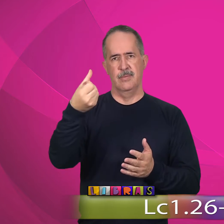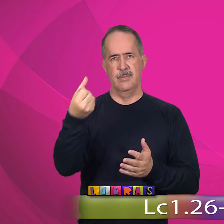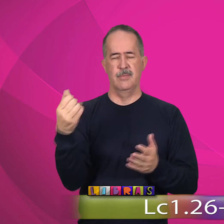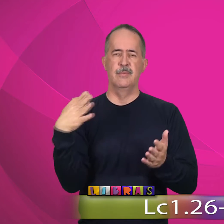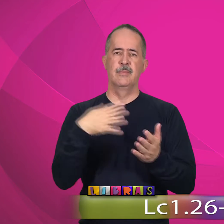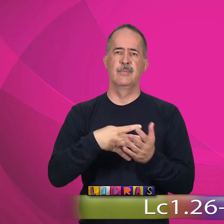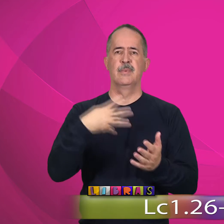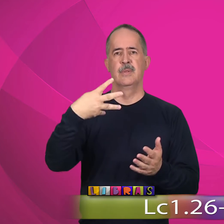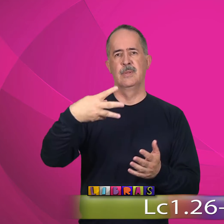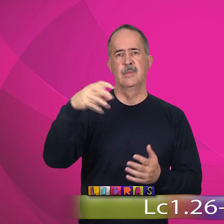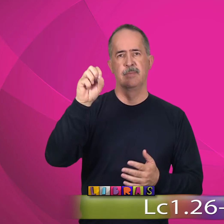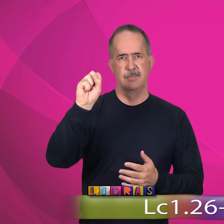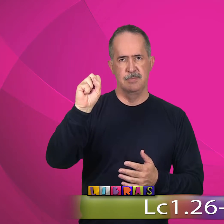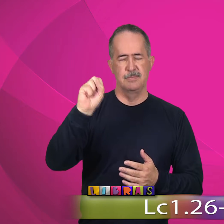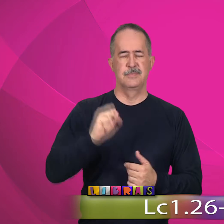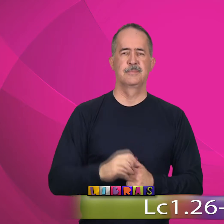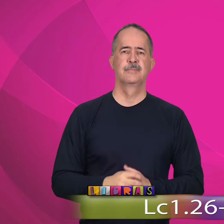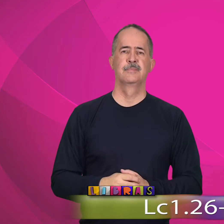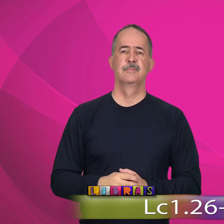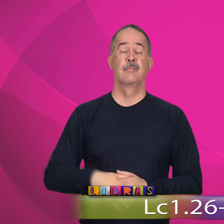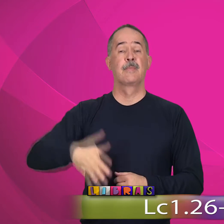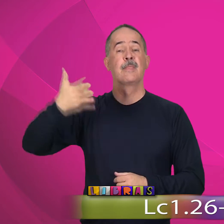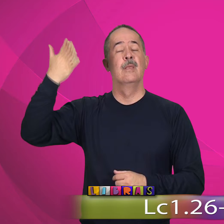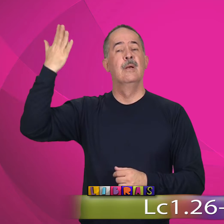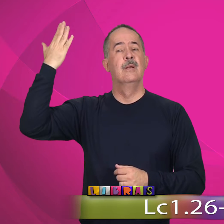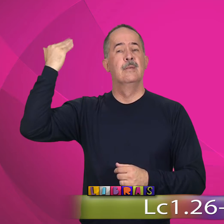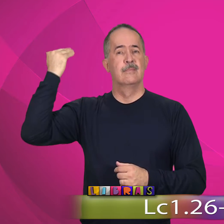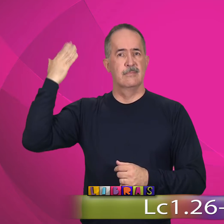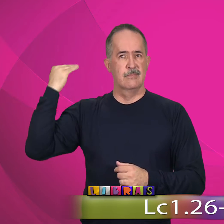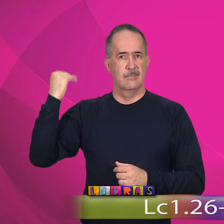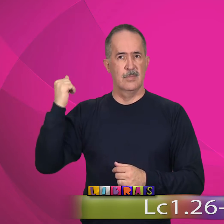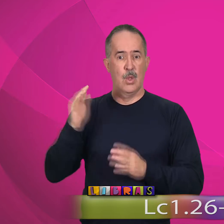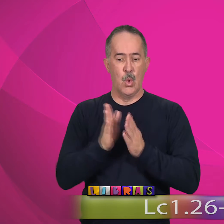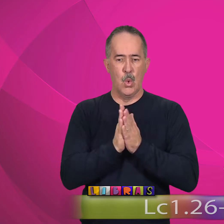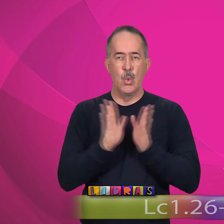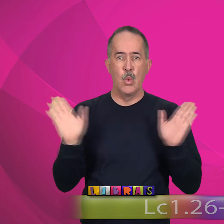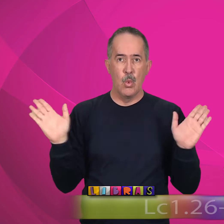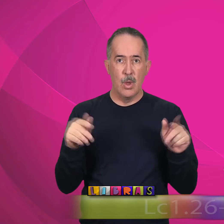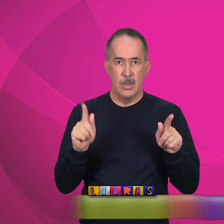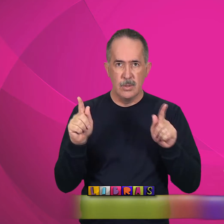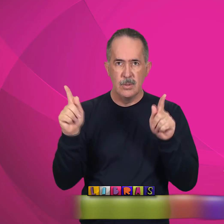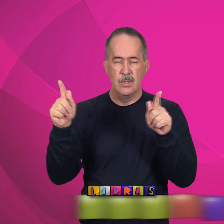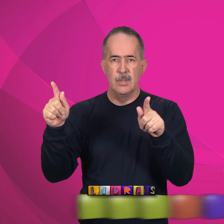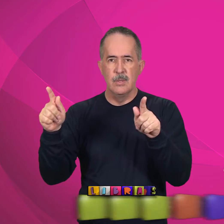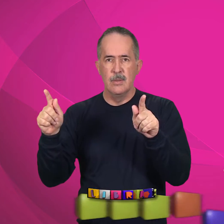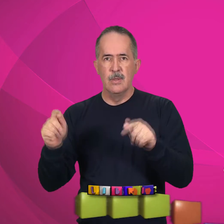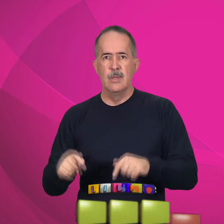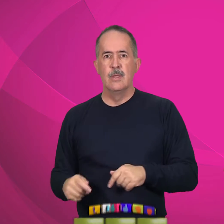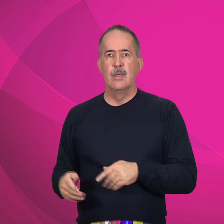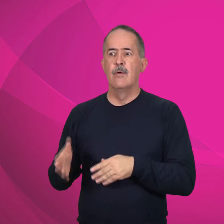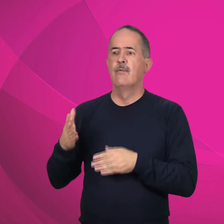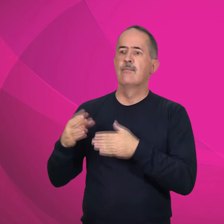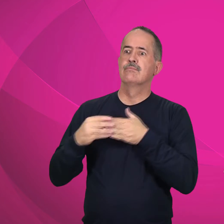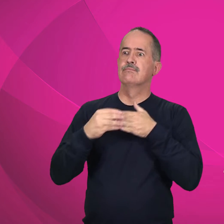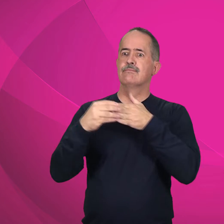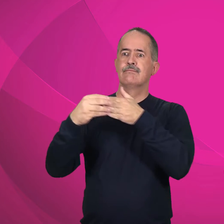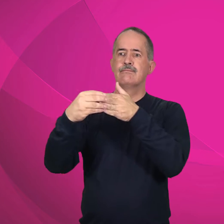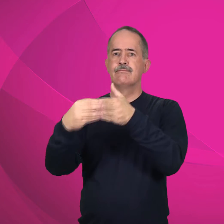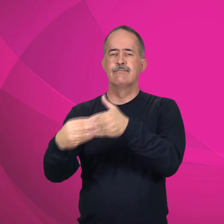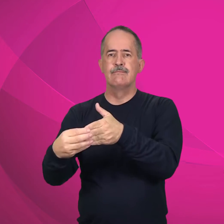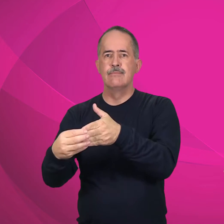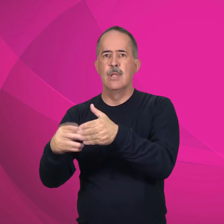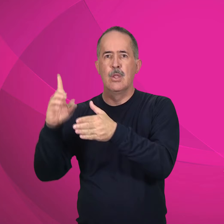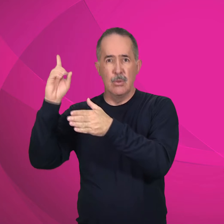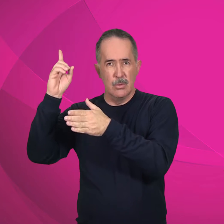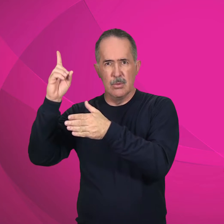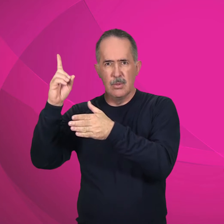26 a 38 naquele tempo o anjo gabriel foi enviado a